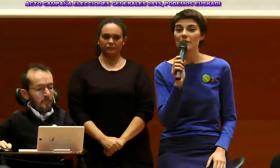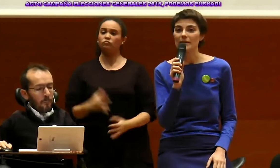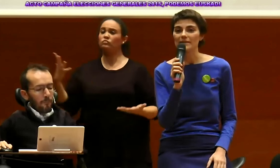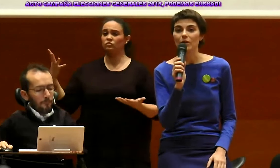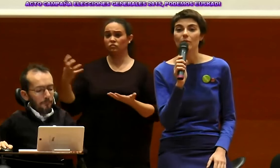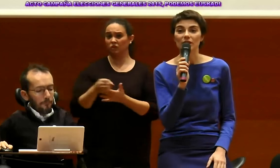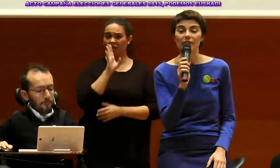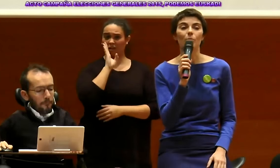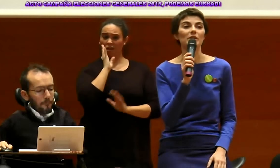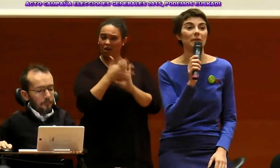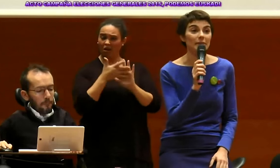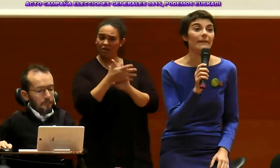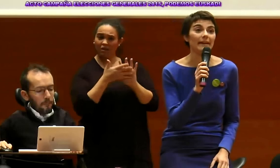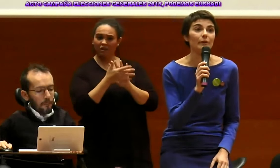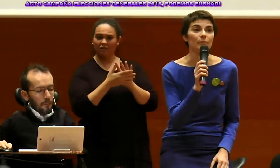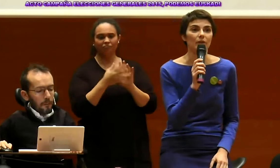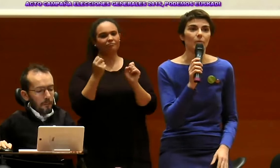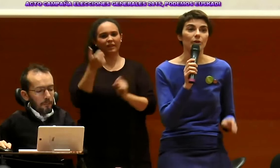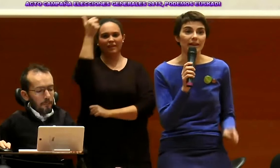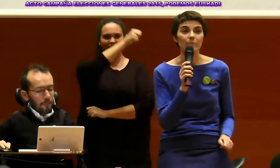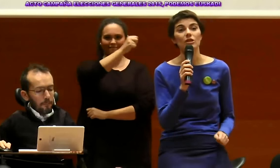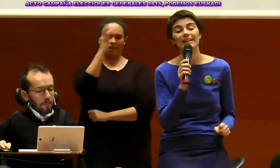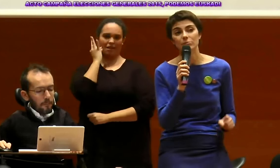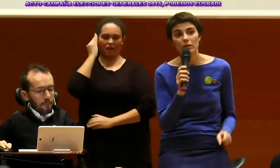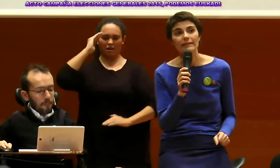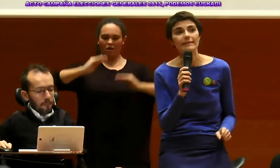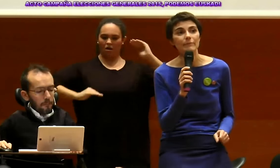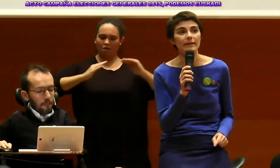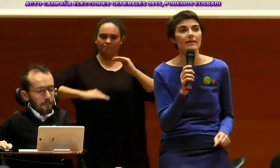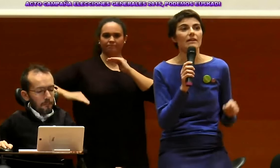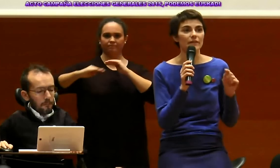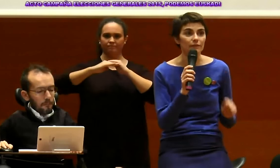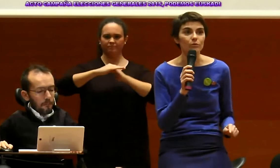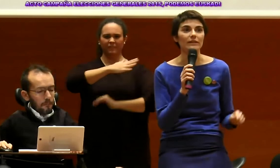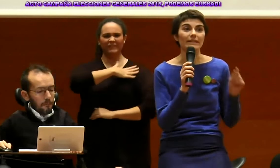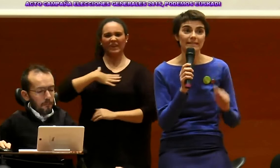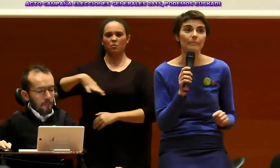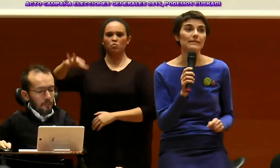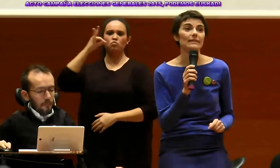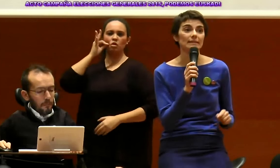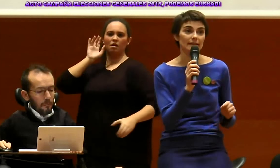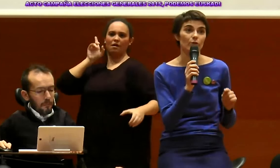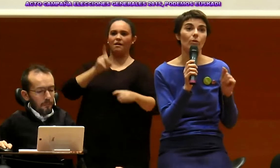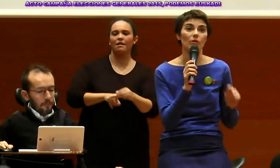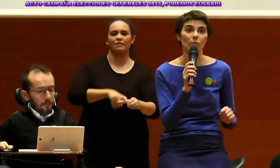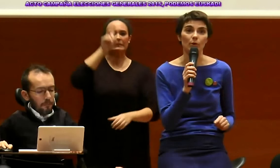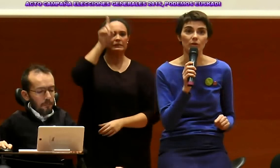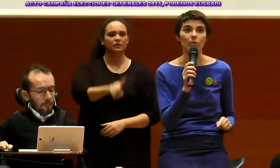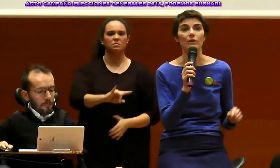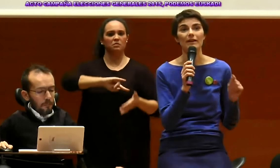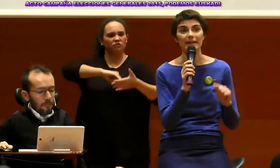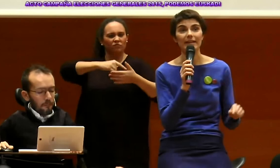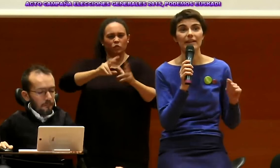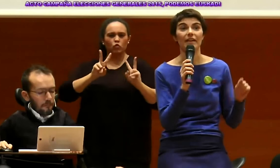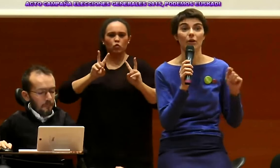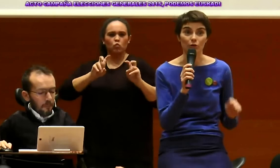Todo esto además lo vamos a hacer con perspectiva de género, porque queremos que las mujeres también disfruten y estén presentes en este nuevo modelo productivo